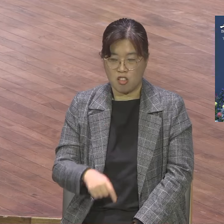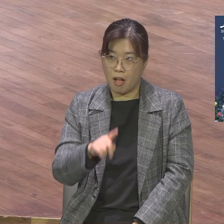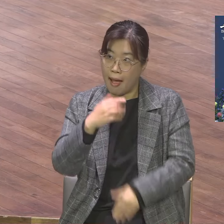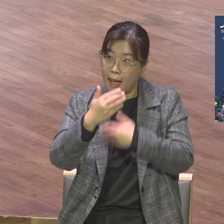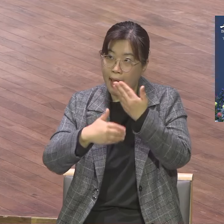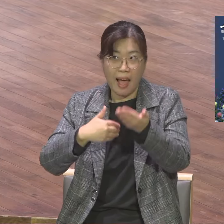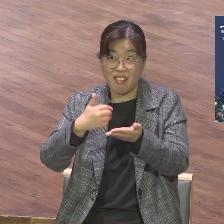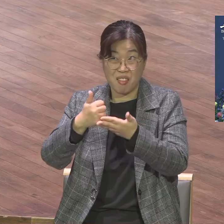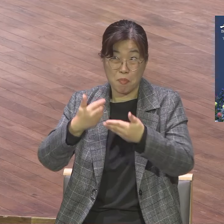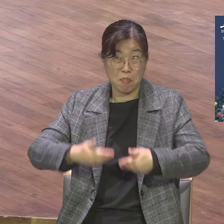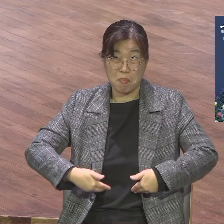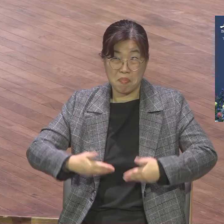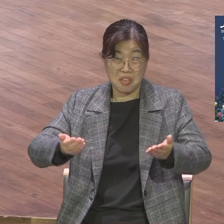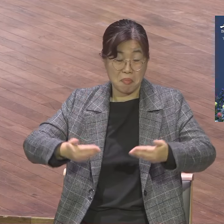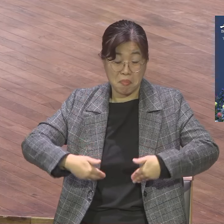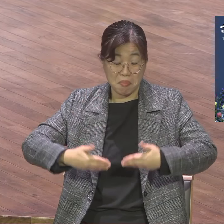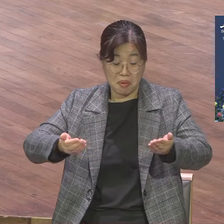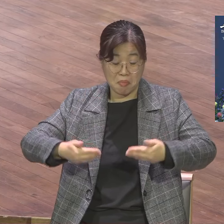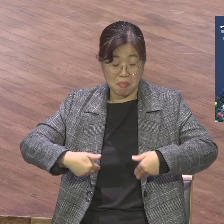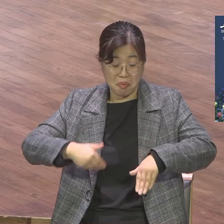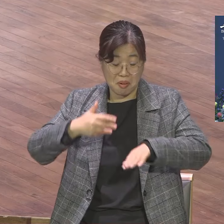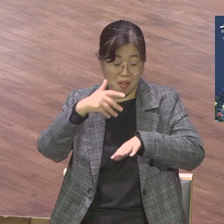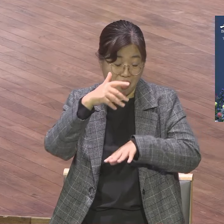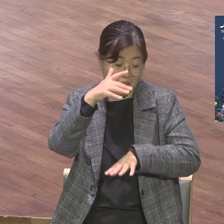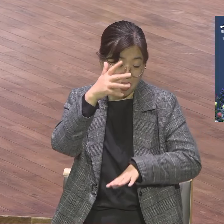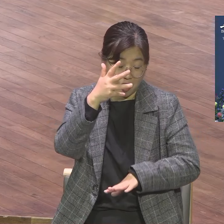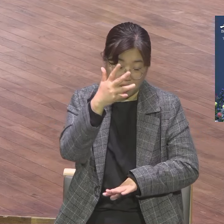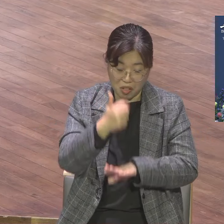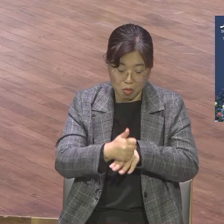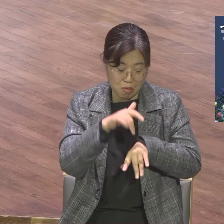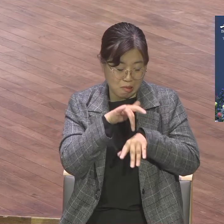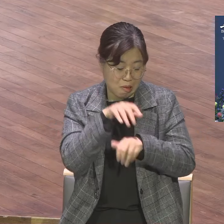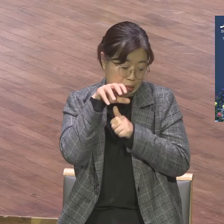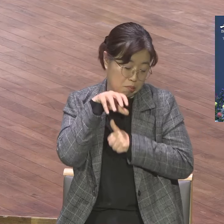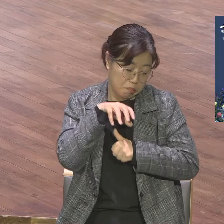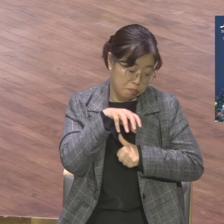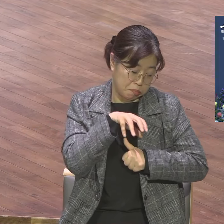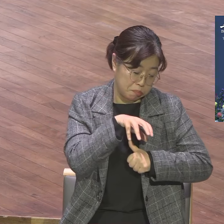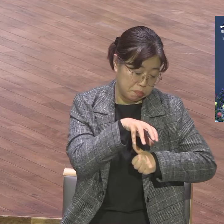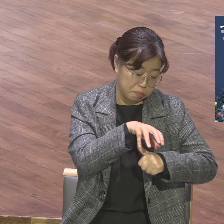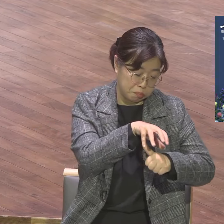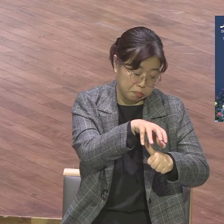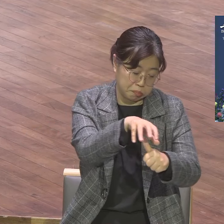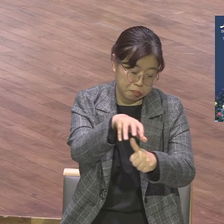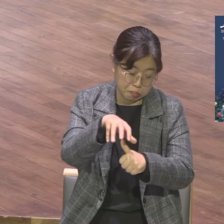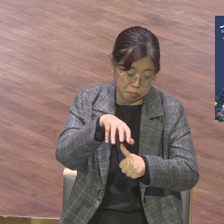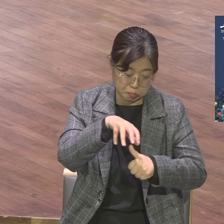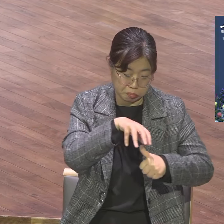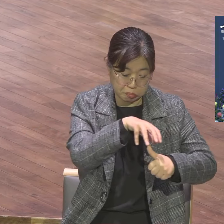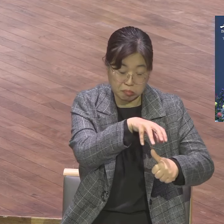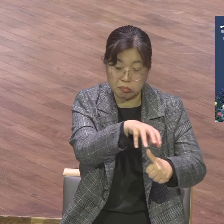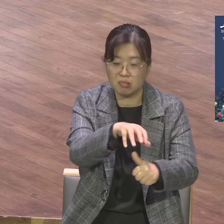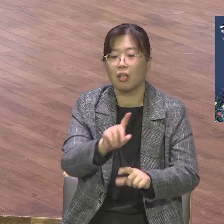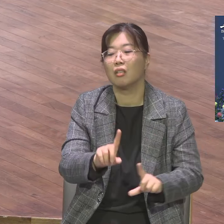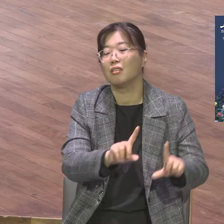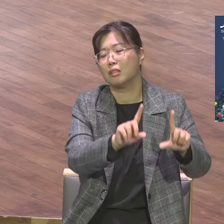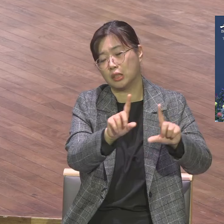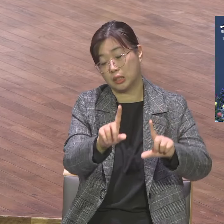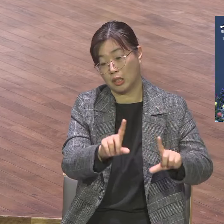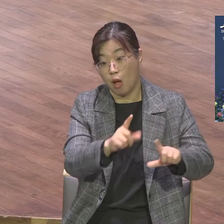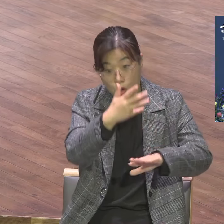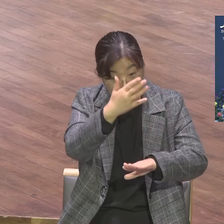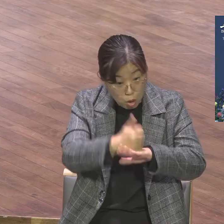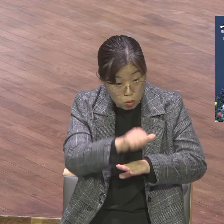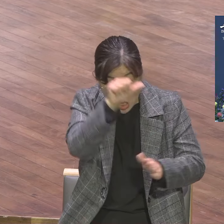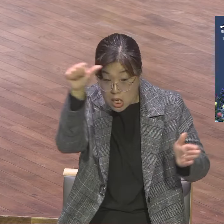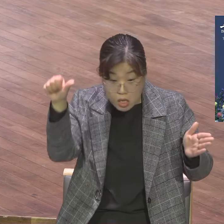포로 잡혀서 어떻게 되느냐 삶을 헛송 세월하게 돼 있어요. 하나님 앞에서 아무 의미 없는 헛송